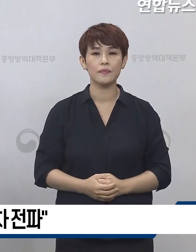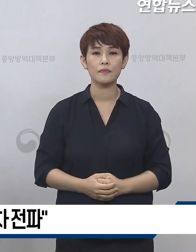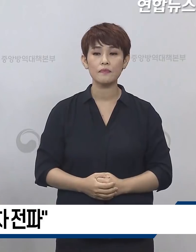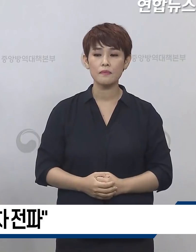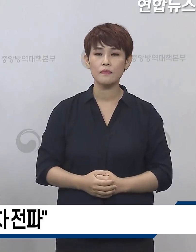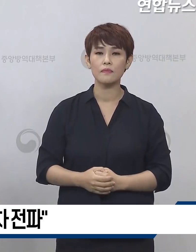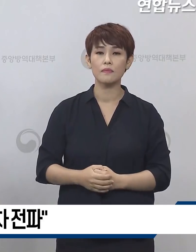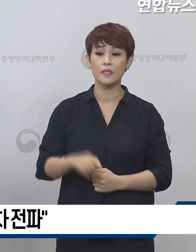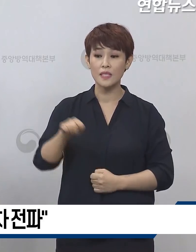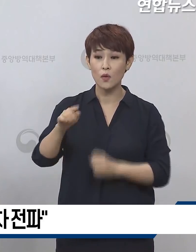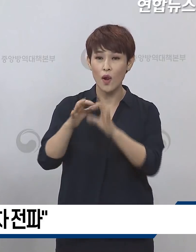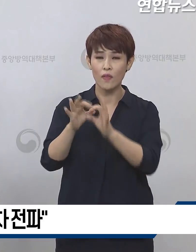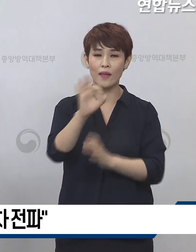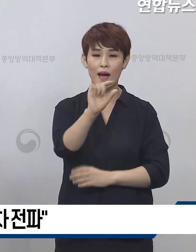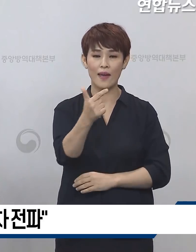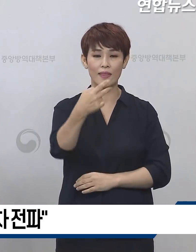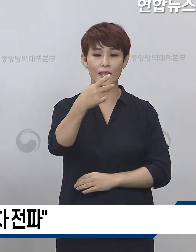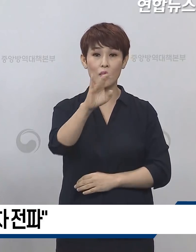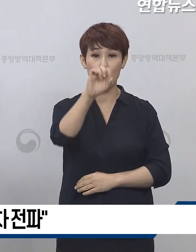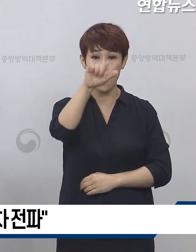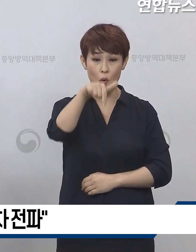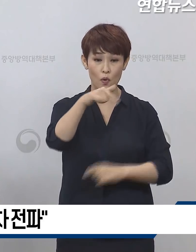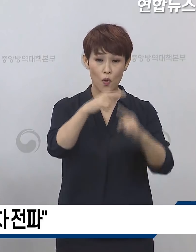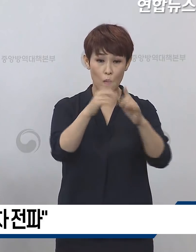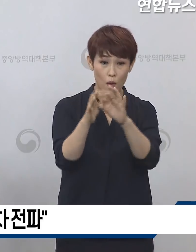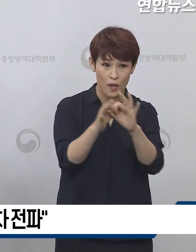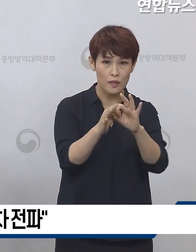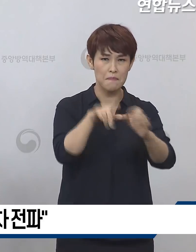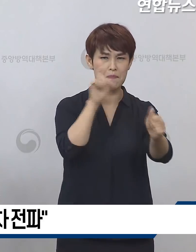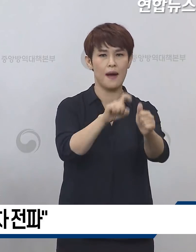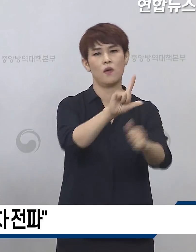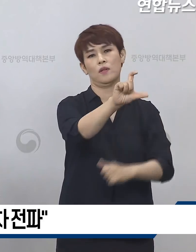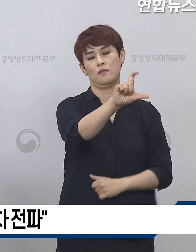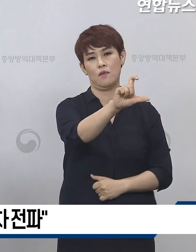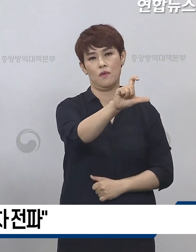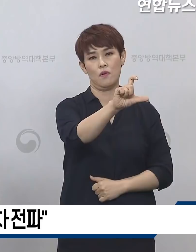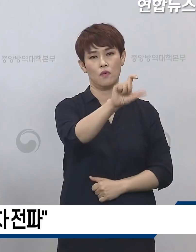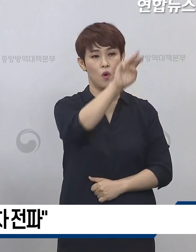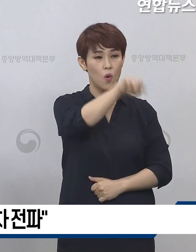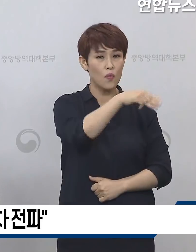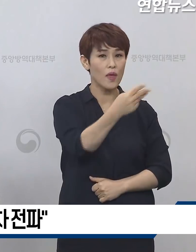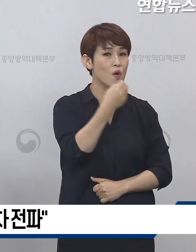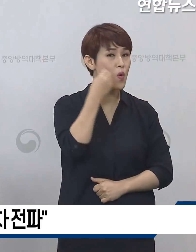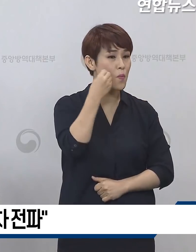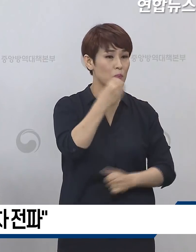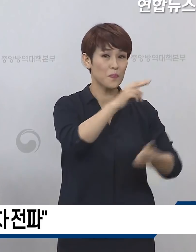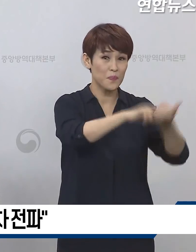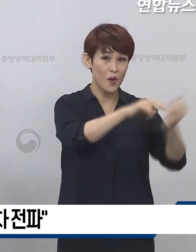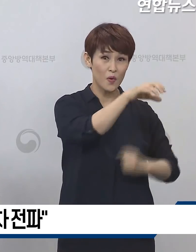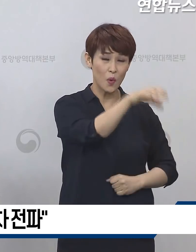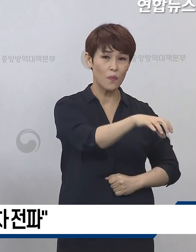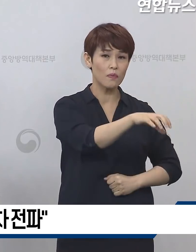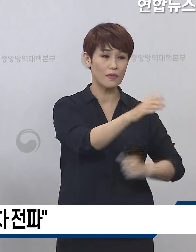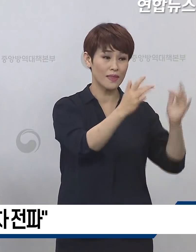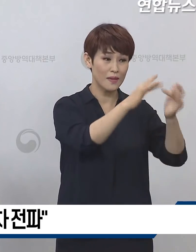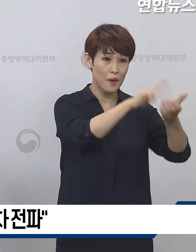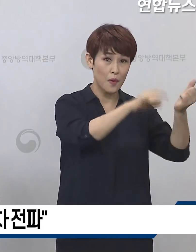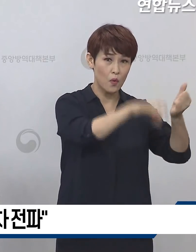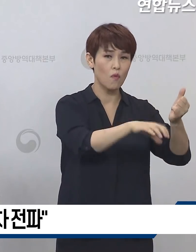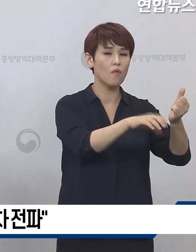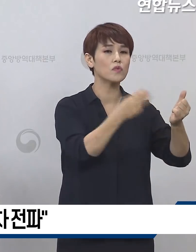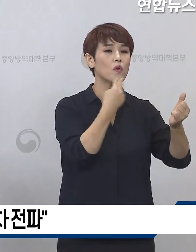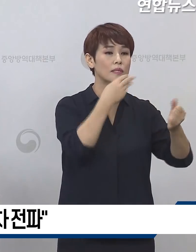사랑제일교회 관련해서 안디옥 교회를 중심으로 15명이 발견되었고, 롯데 홈쇼핑 미디어 서울센터에서